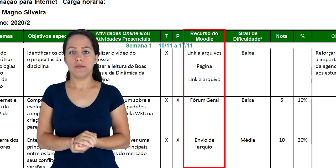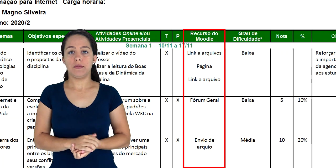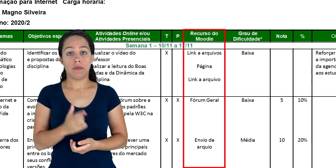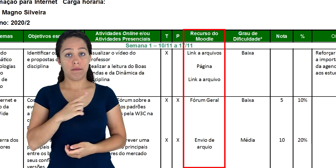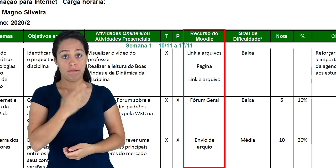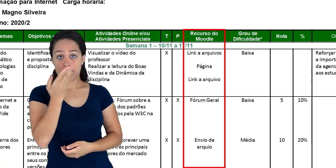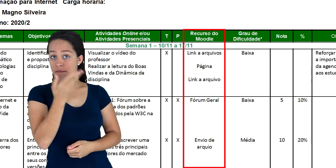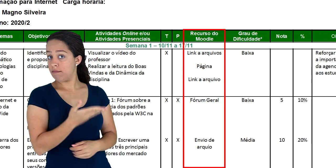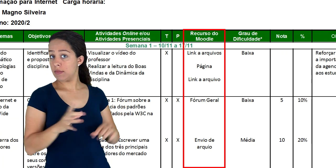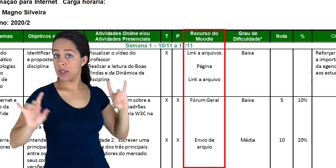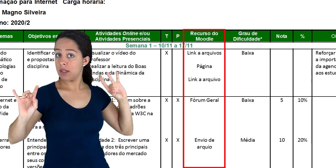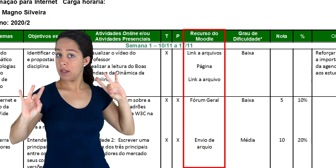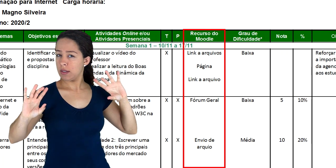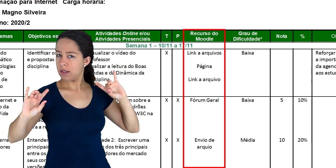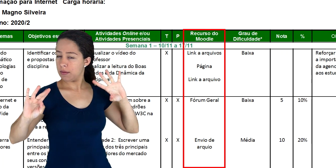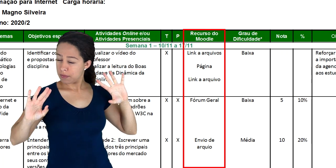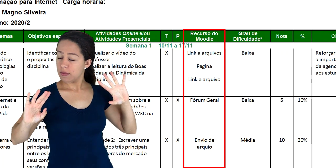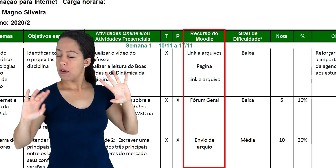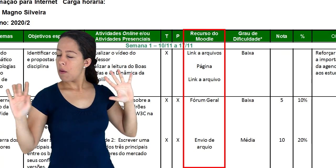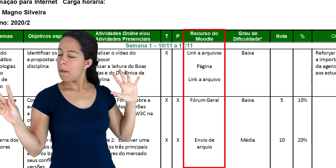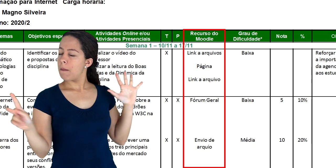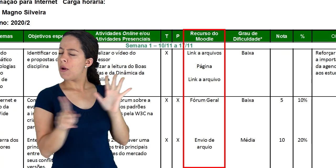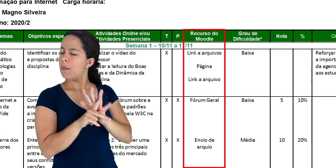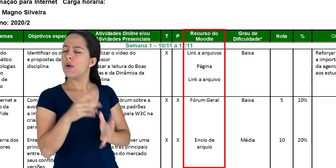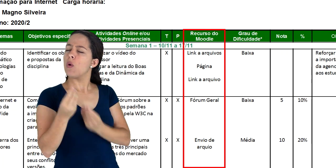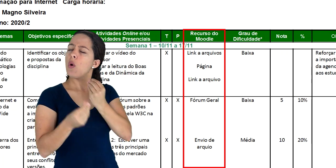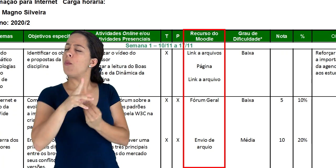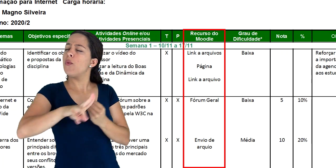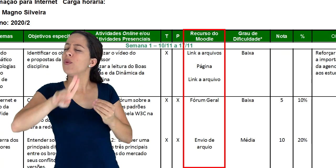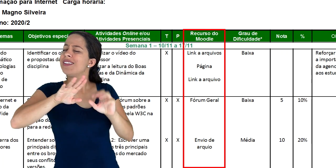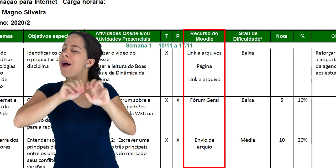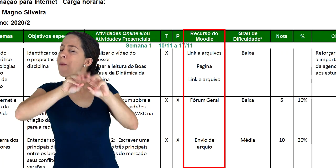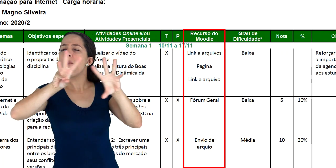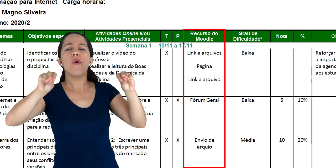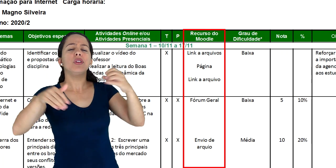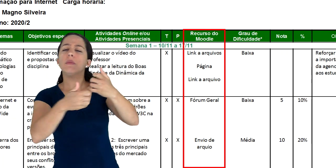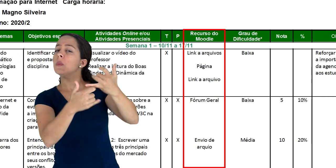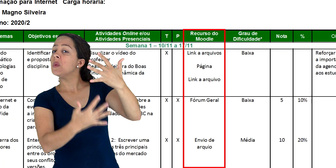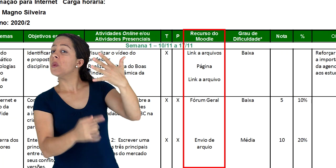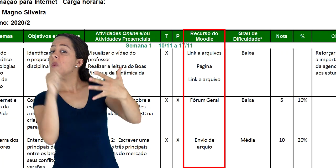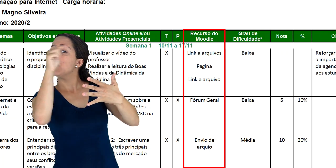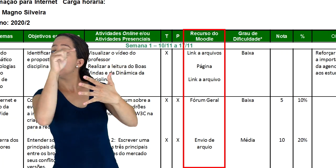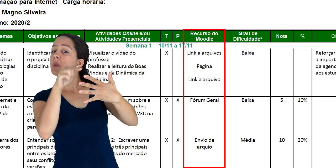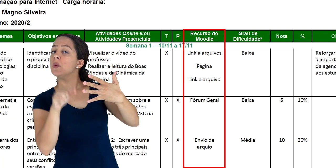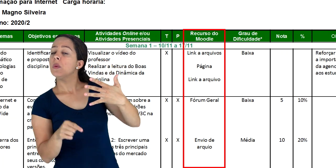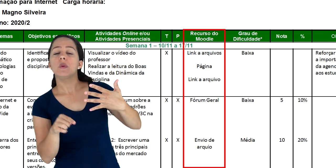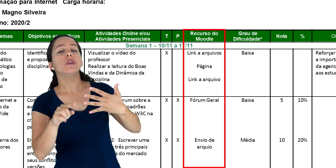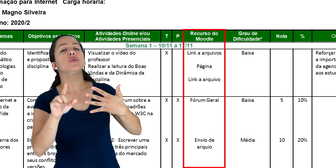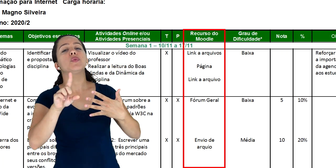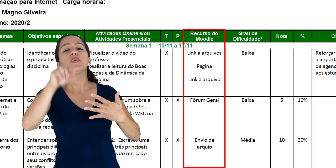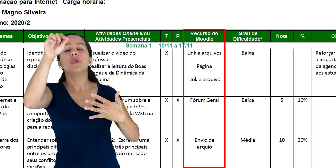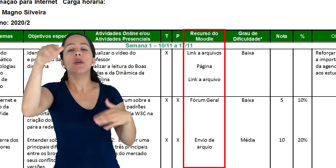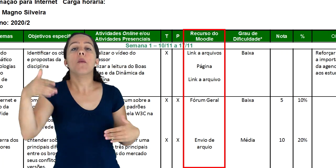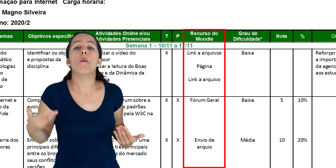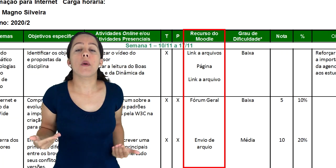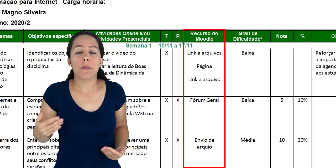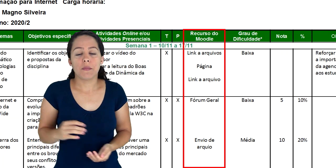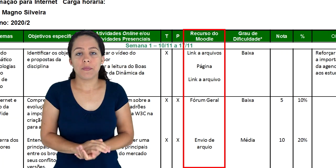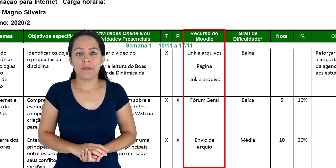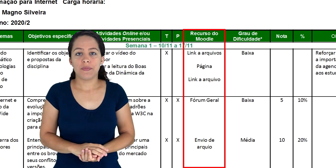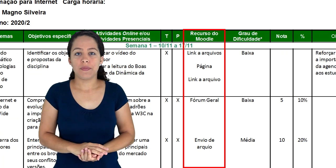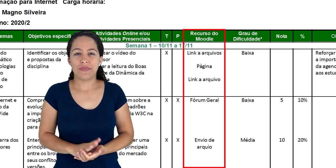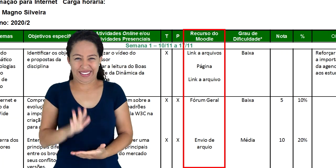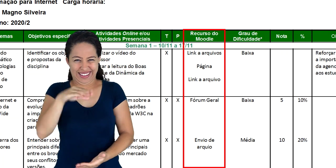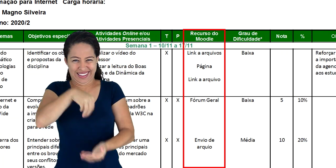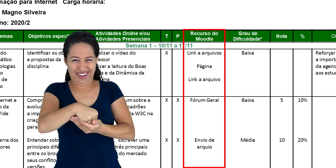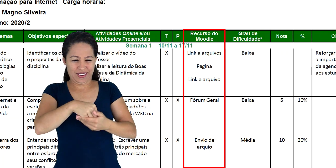para colocar qual é o recurso do Moodle que está sendo utilizado. Então, entre os recursos,